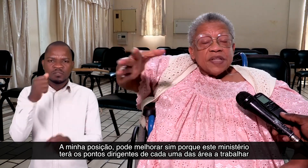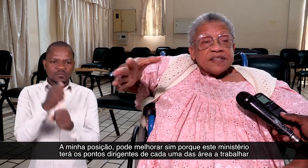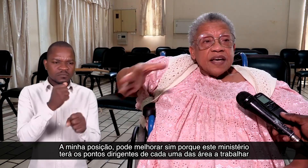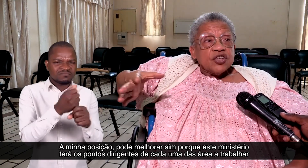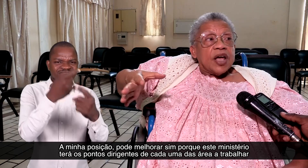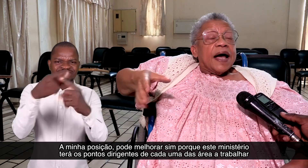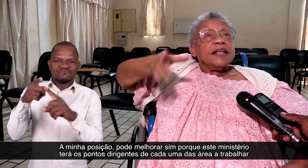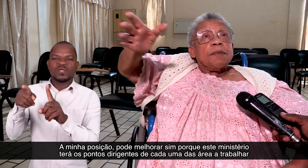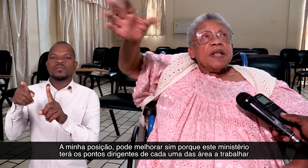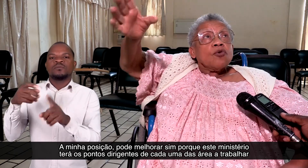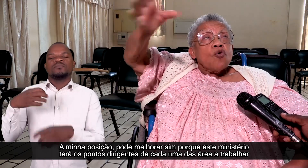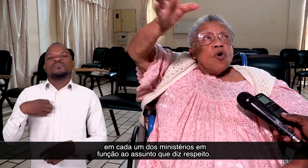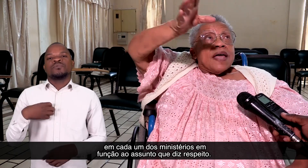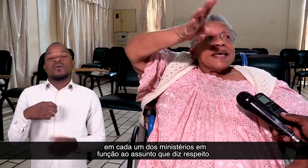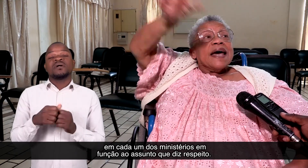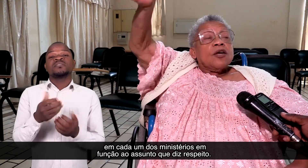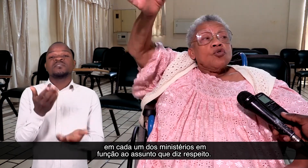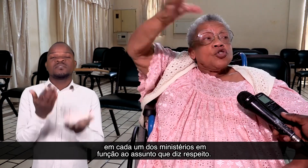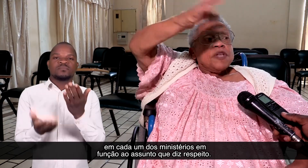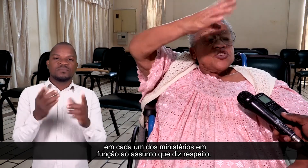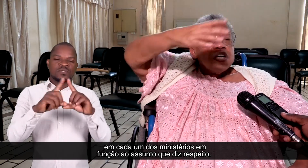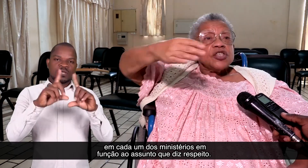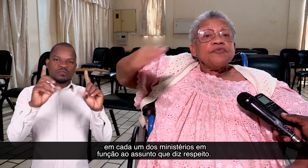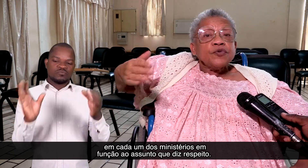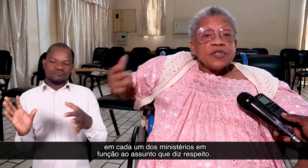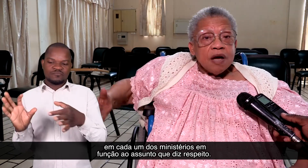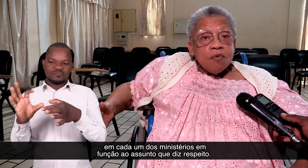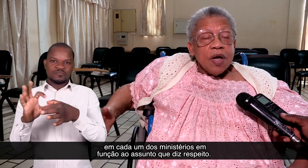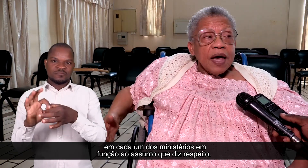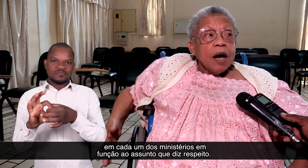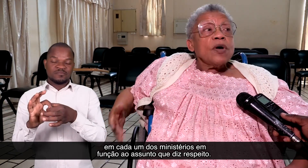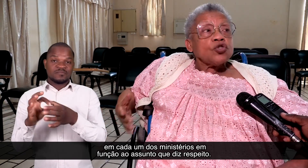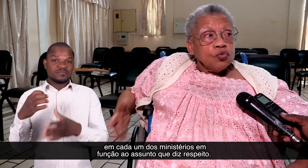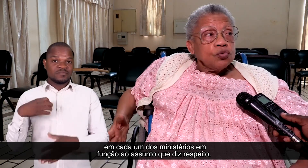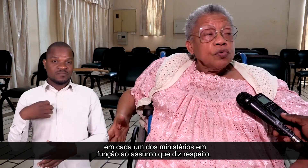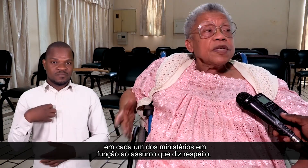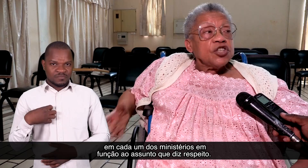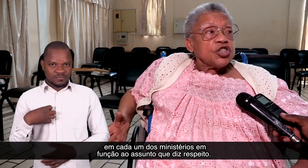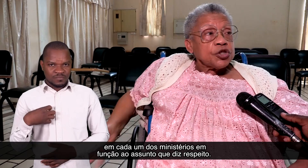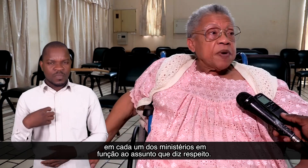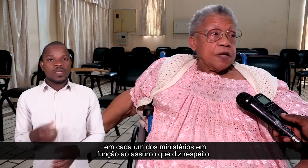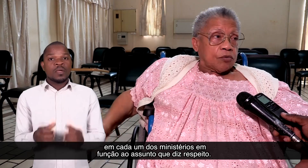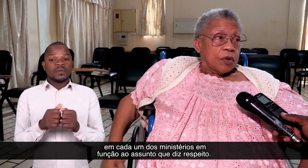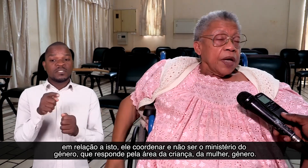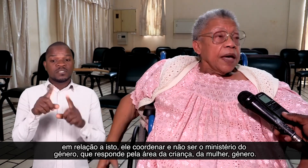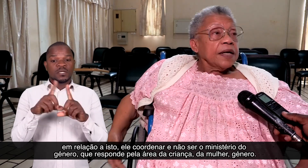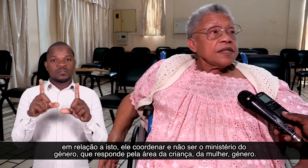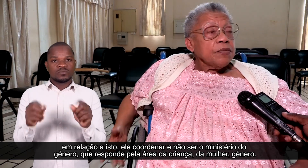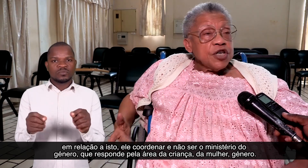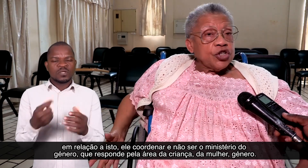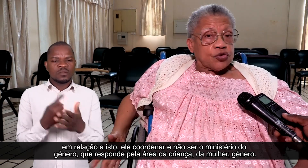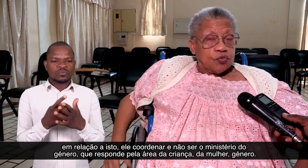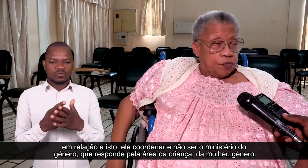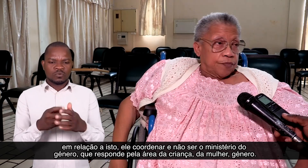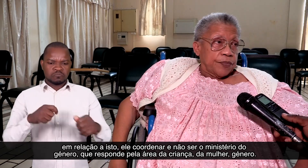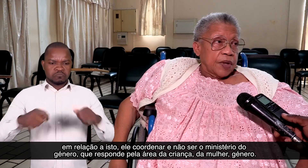cada uma das áreas a trabalhar com cada um dos ministérios em função ao assunto que diz respeito. Em relação